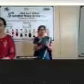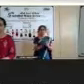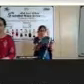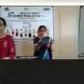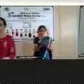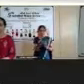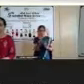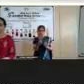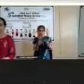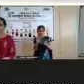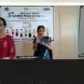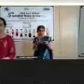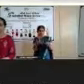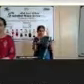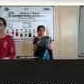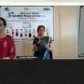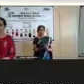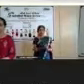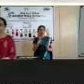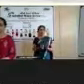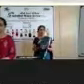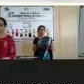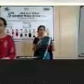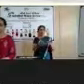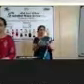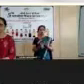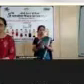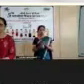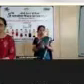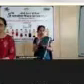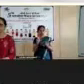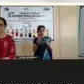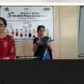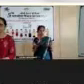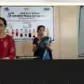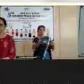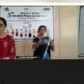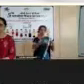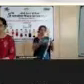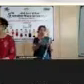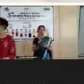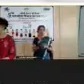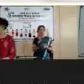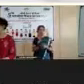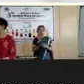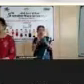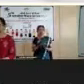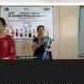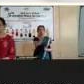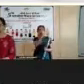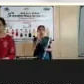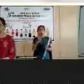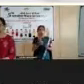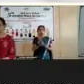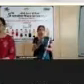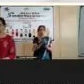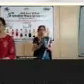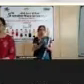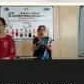डिजाइनर, सेल्फ हेल्प ग्रुप के प्रतिनिधिगण, कौशल संस्थान सहकारिता तथा केंद्र एवं राज्य सरकार के